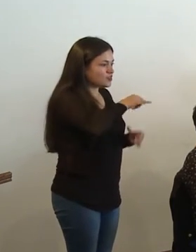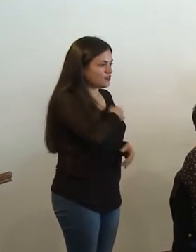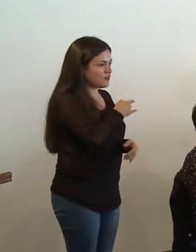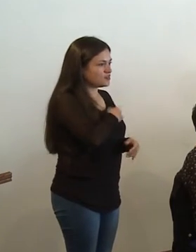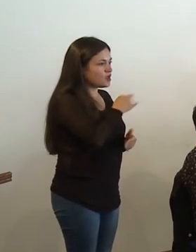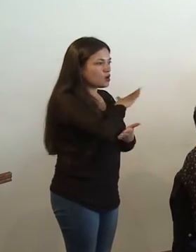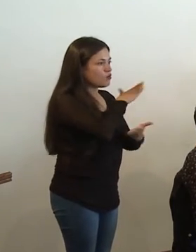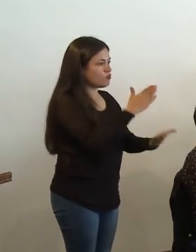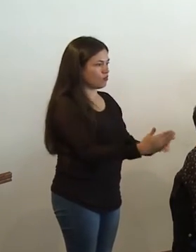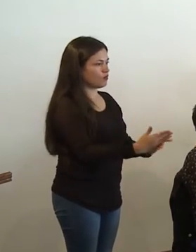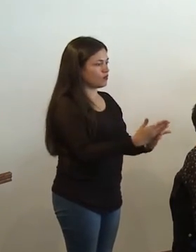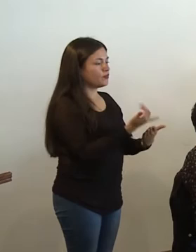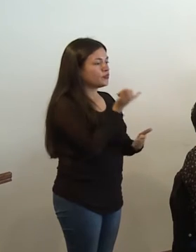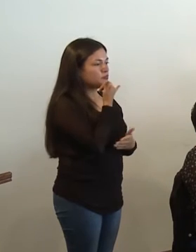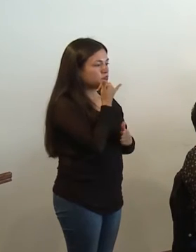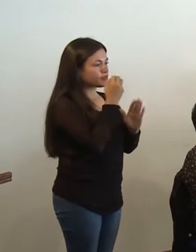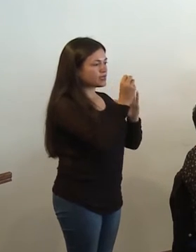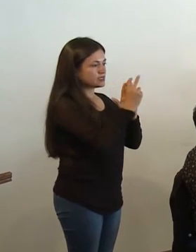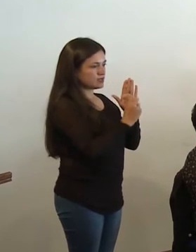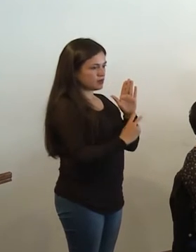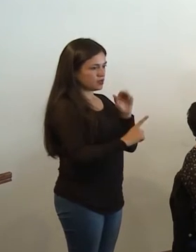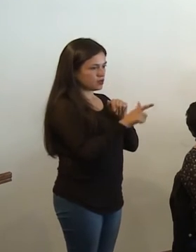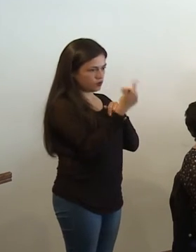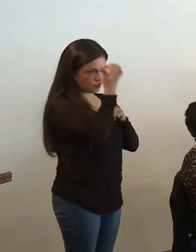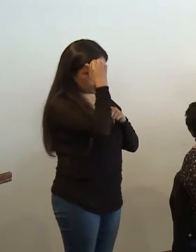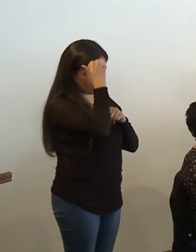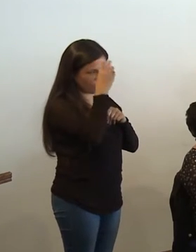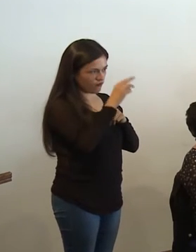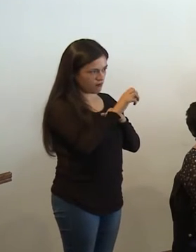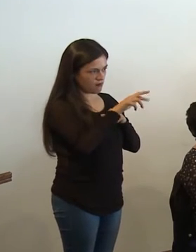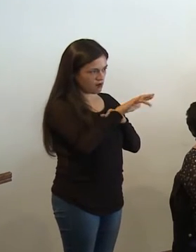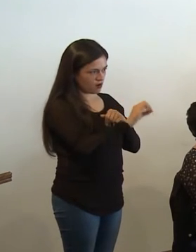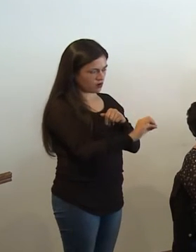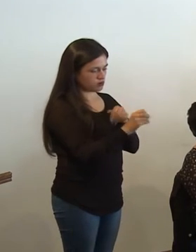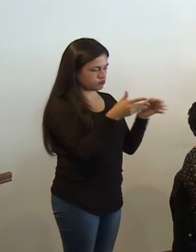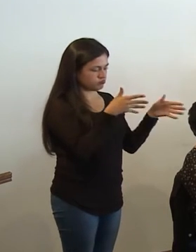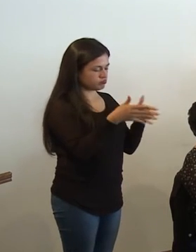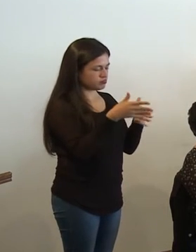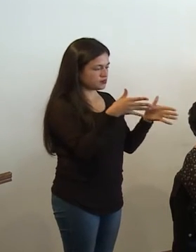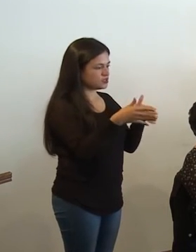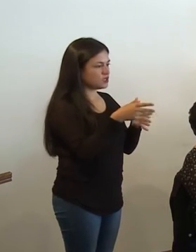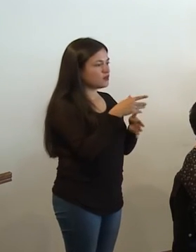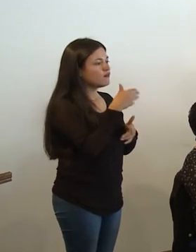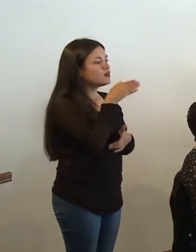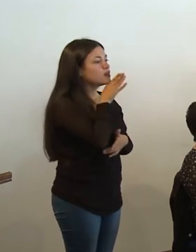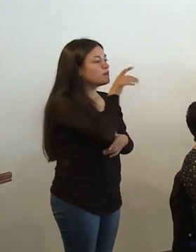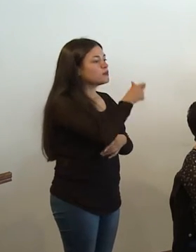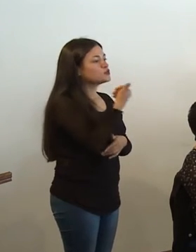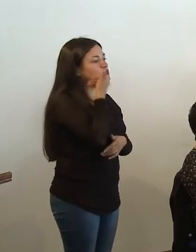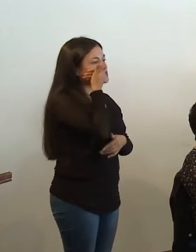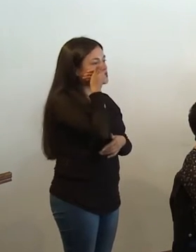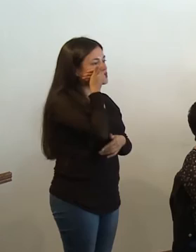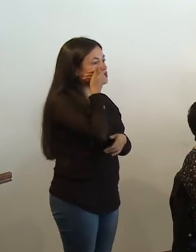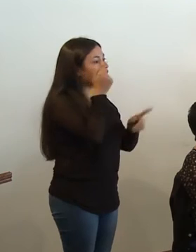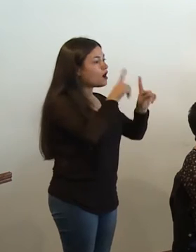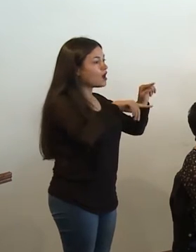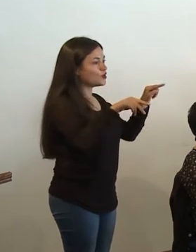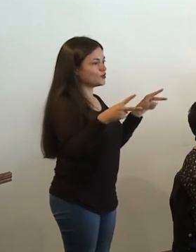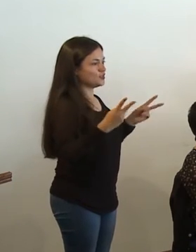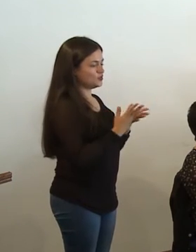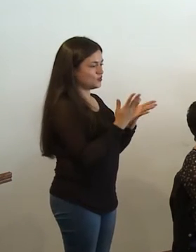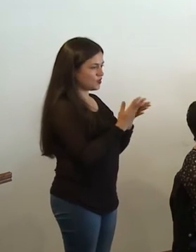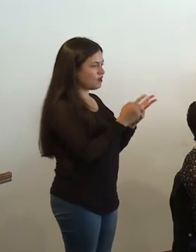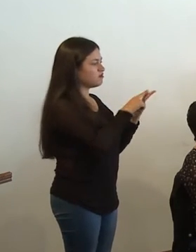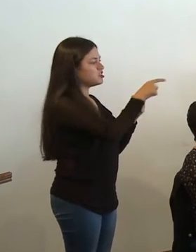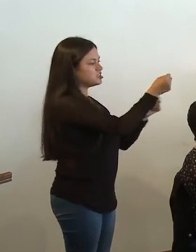ese seminario que Mario orientaba sobre educación de adultos, no solamente veníamos algunos que éramos